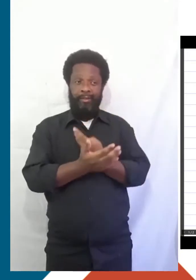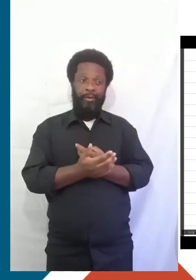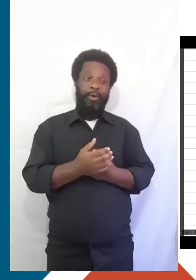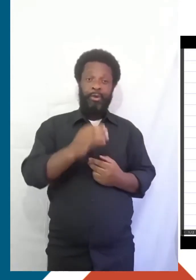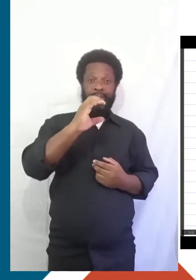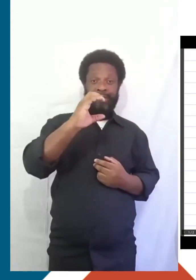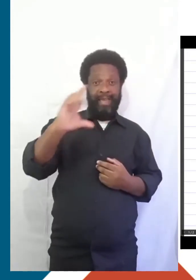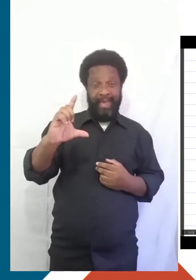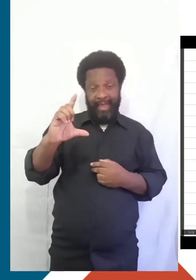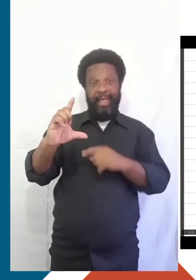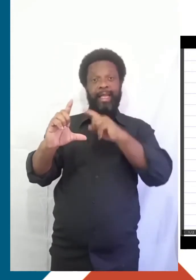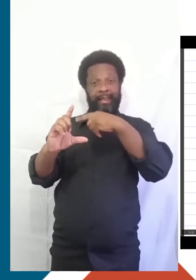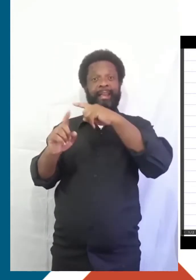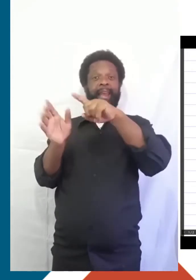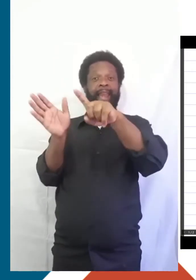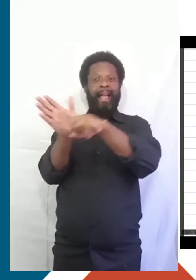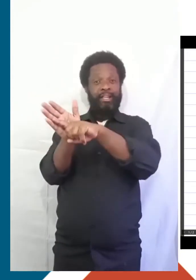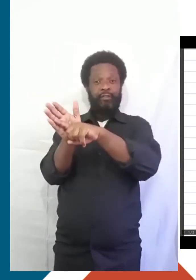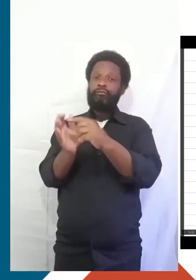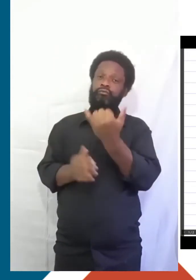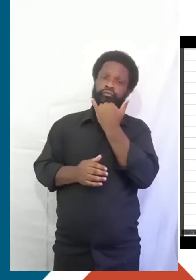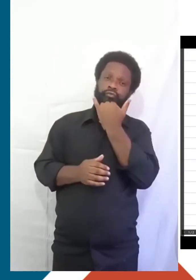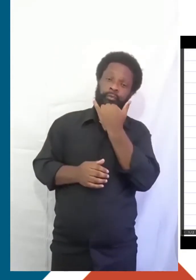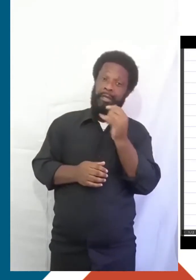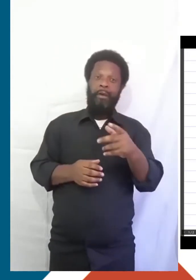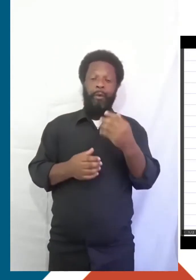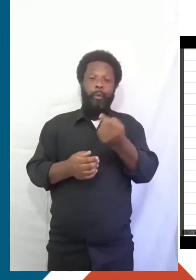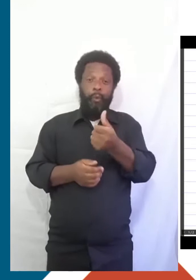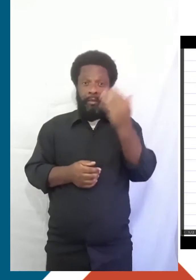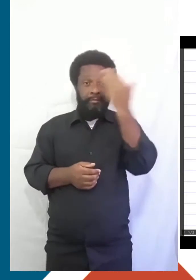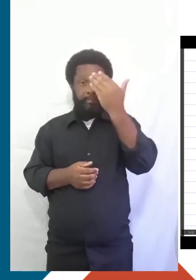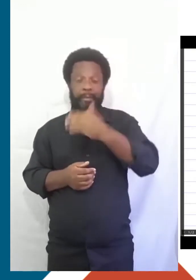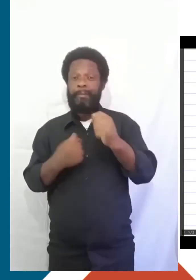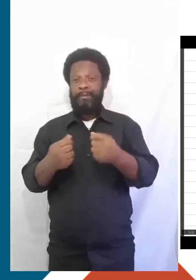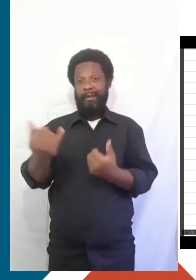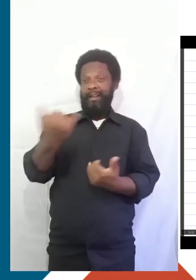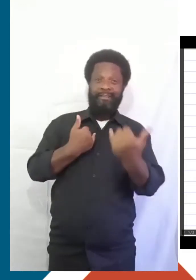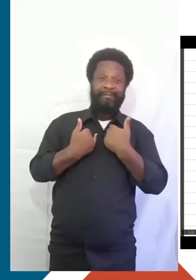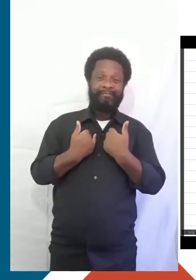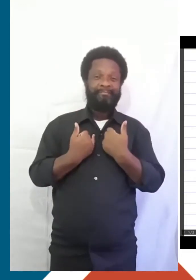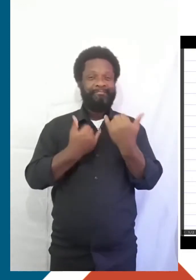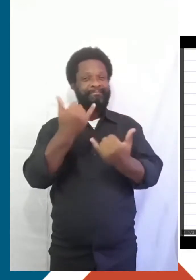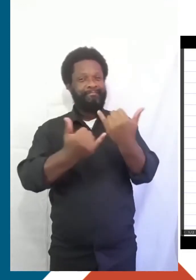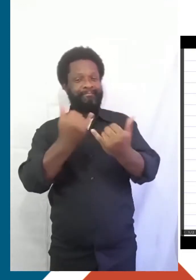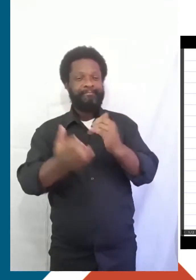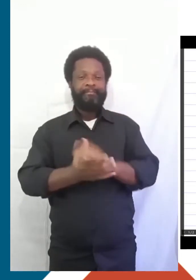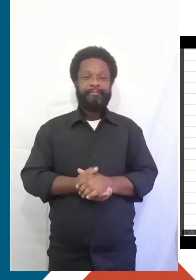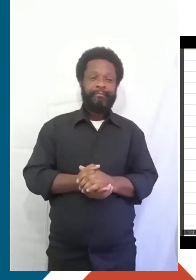com polo negativo, com polo positivo, é polo negativo, perdão. Polo negativo. Se eu não vejo aqui, deixa eu me avisar,